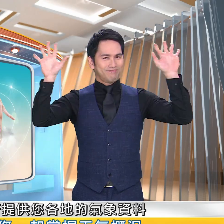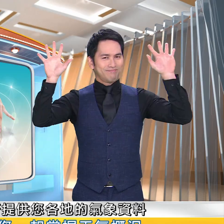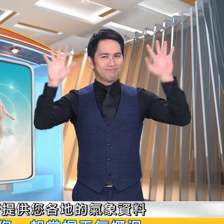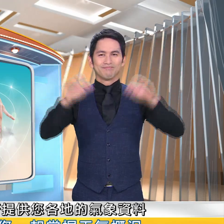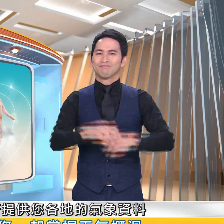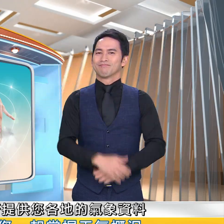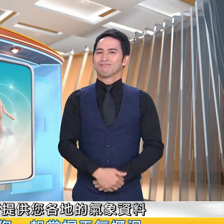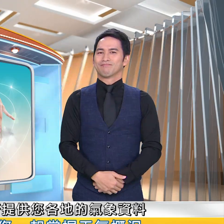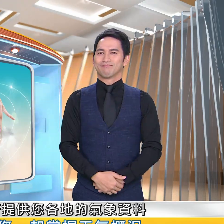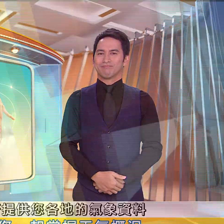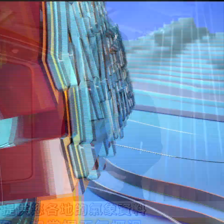将呈现不断波动，回温后又转寒冷，年长者甚至中壮年族群都要特别留意身体状况。记者综合报道。关心天气，接着提供您各地的气象资料。